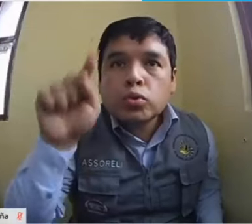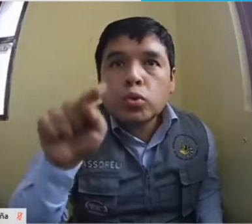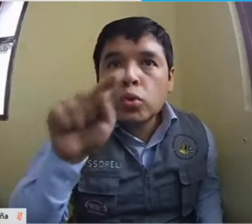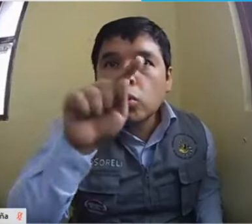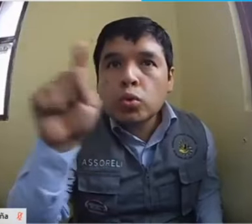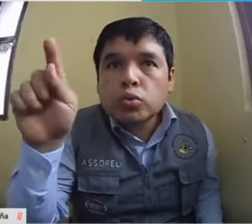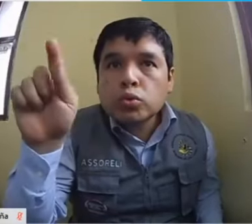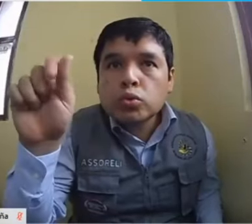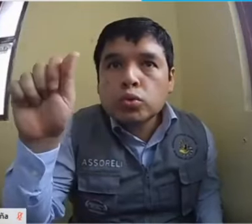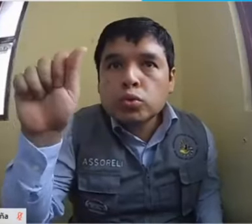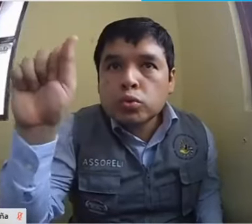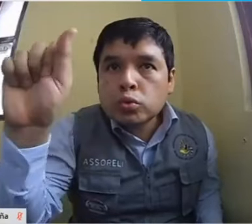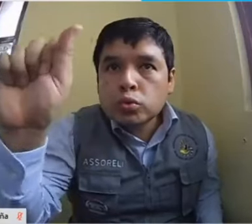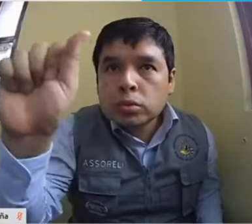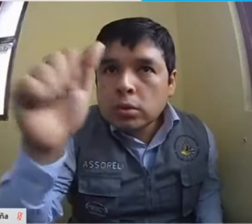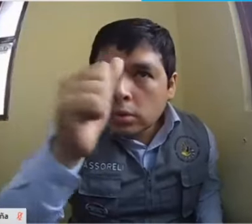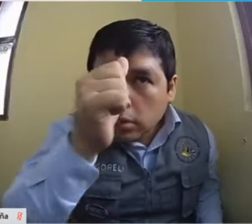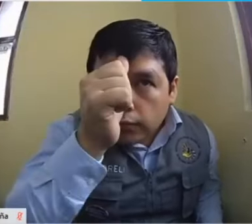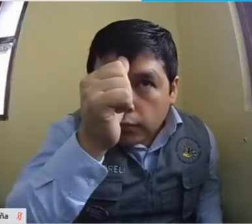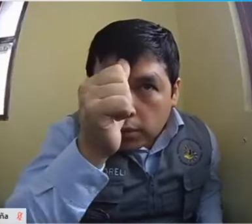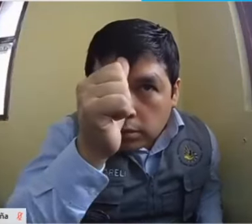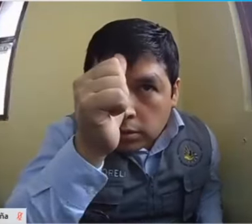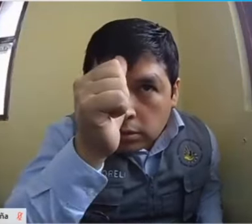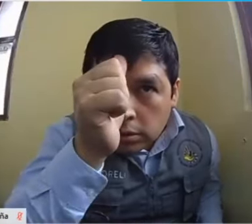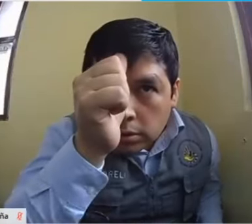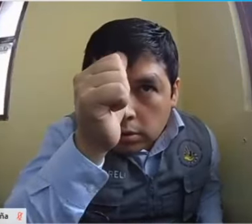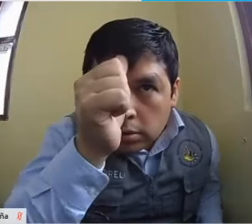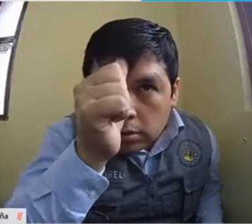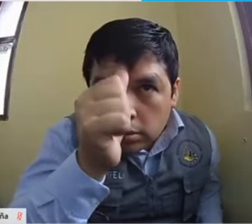la cruz, con el pulgar en la frente.